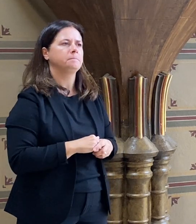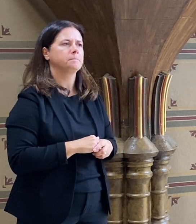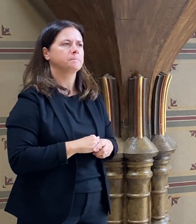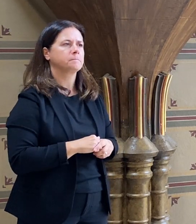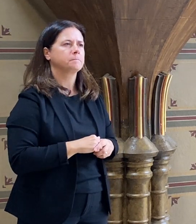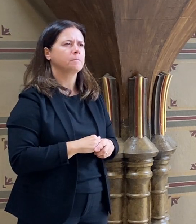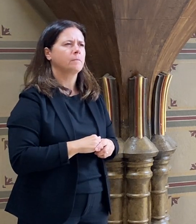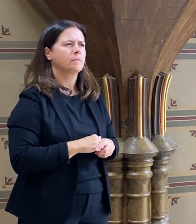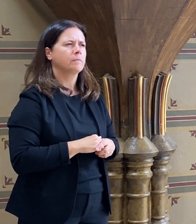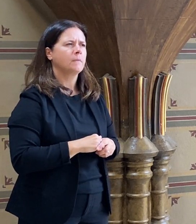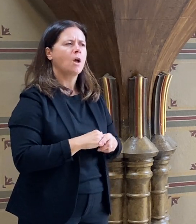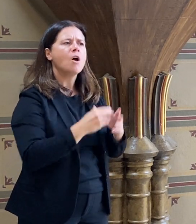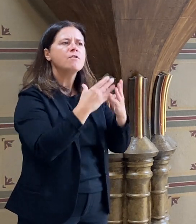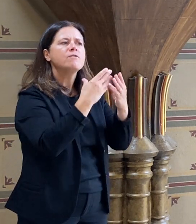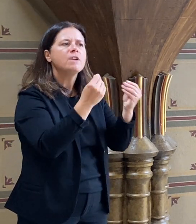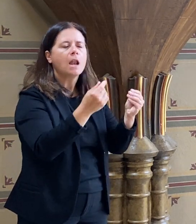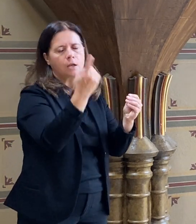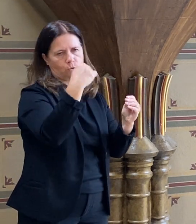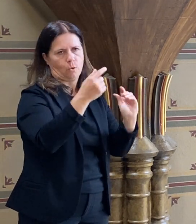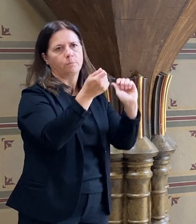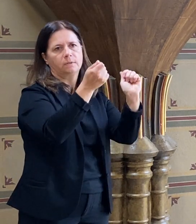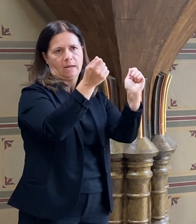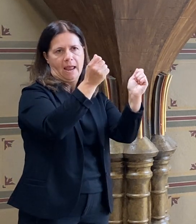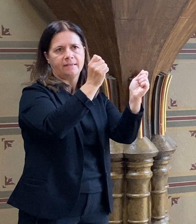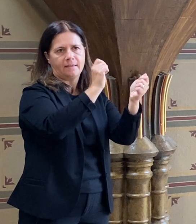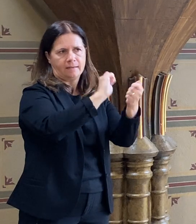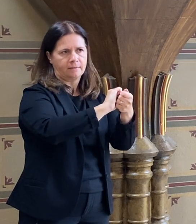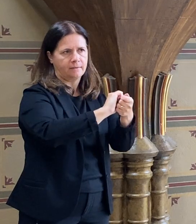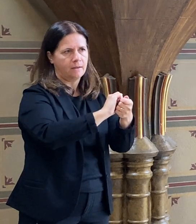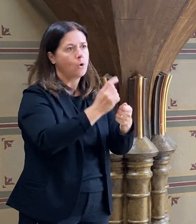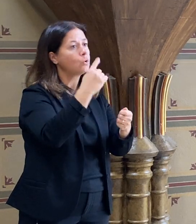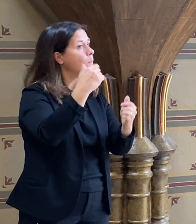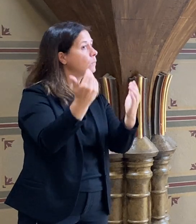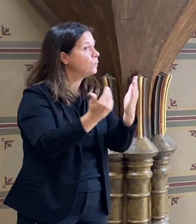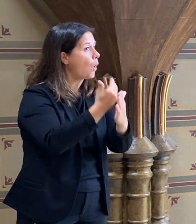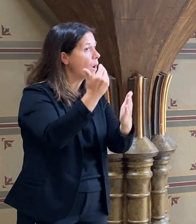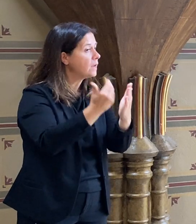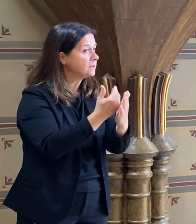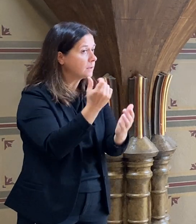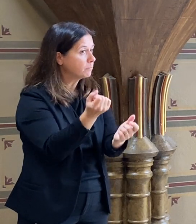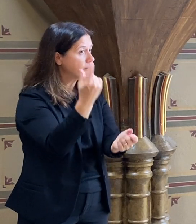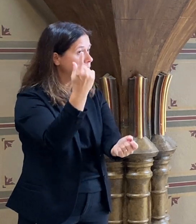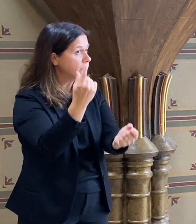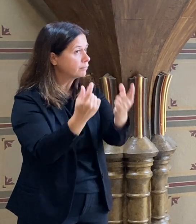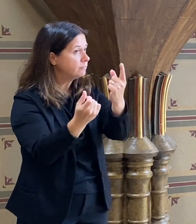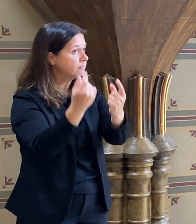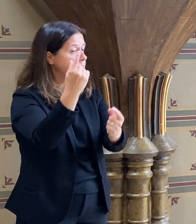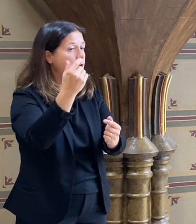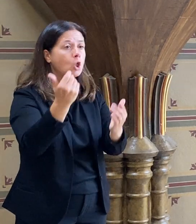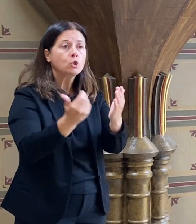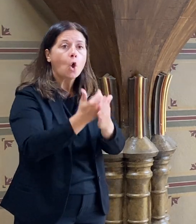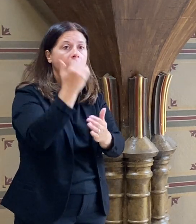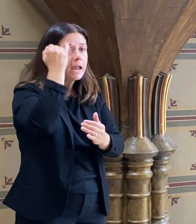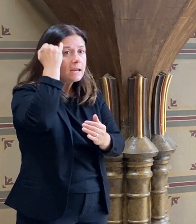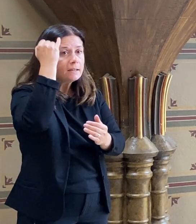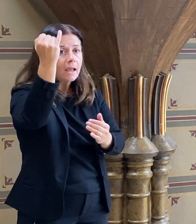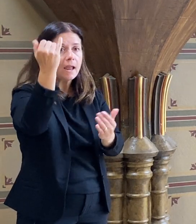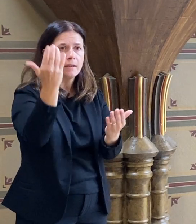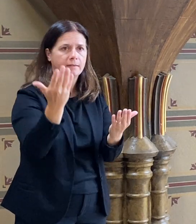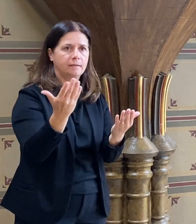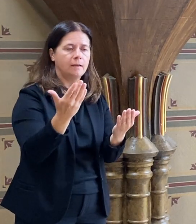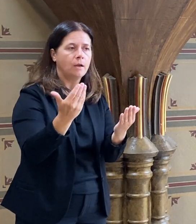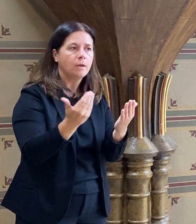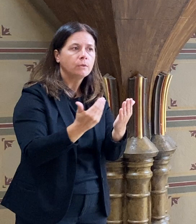Vieles wird sich ändern. Neues wird entstehen, Neue Ideen werden den einen oder